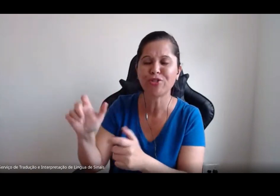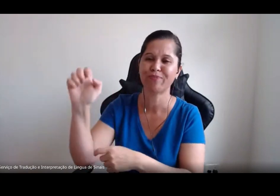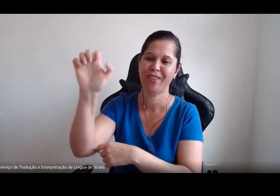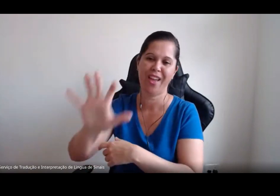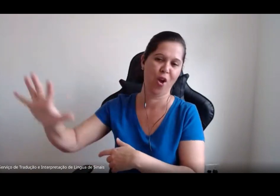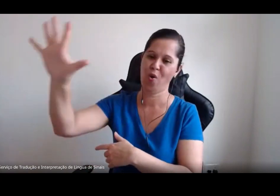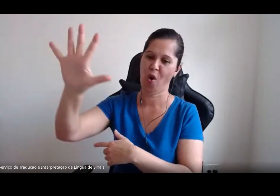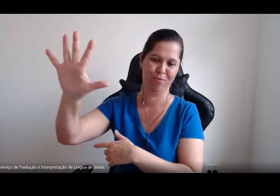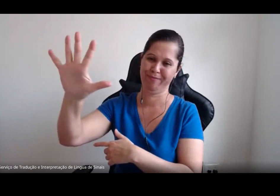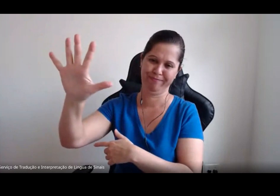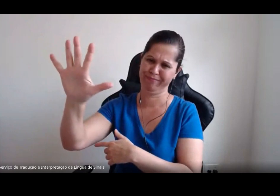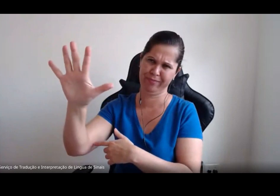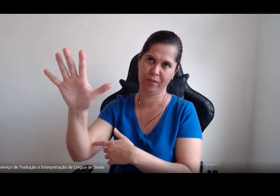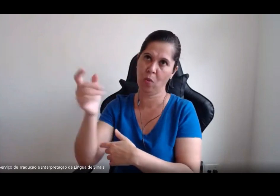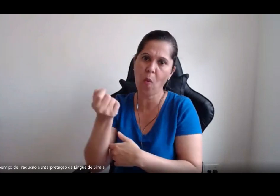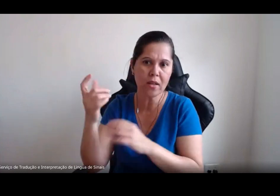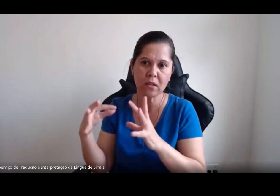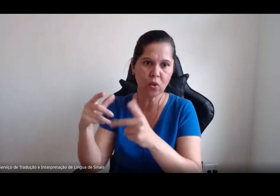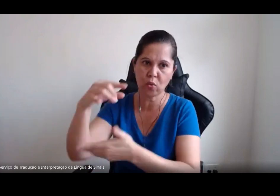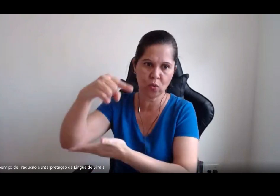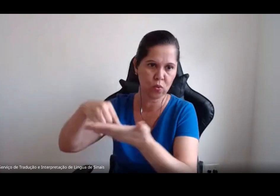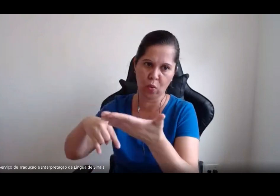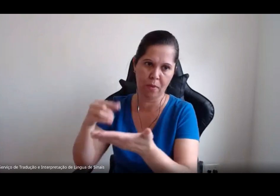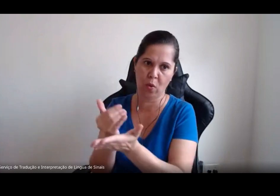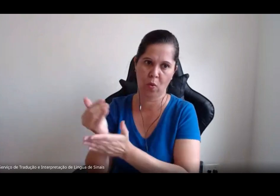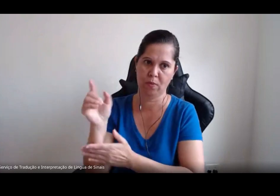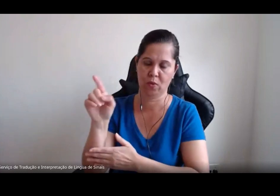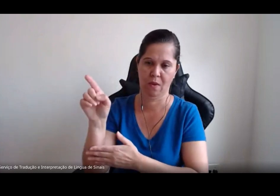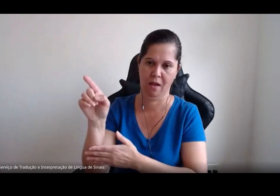né? A maioria ou todos.